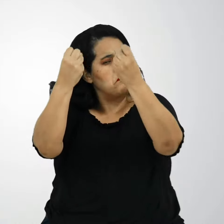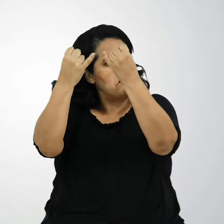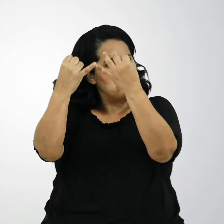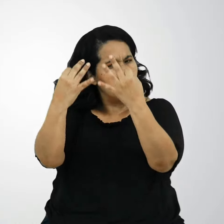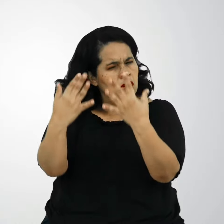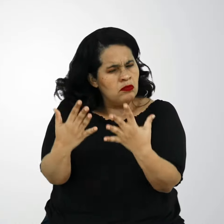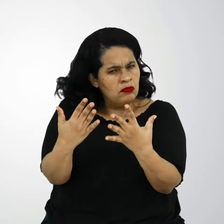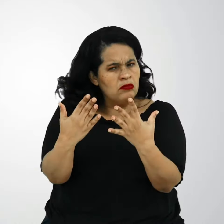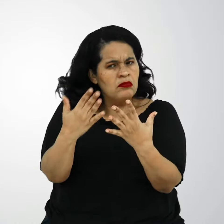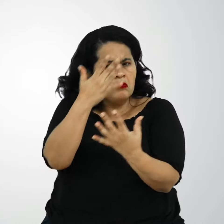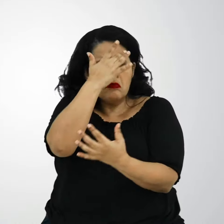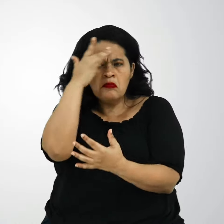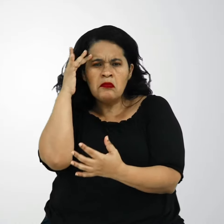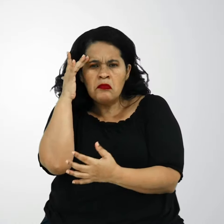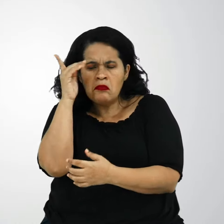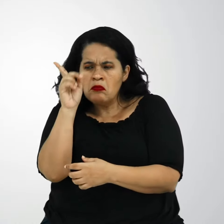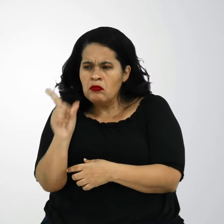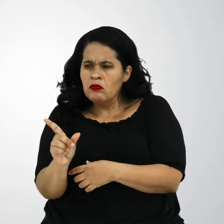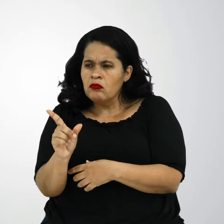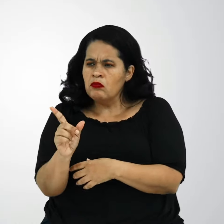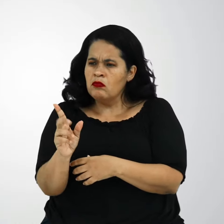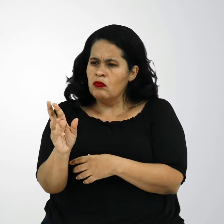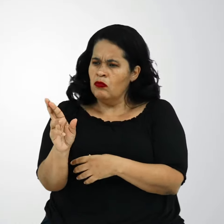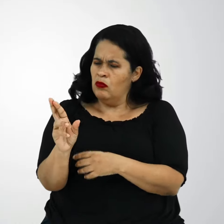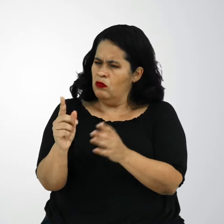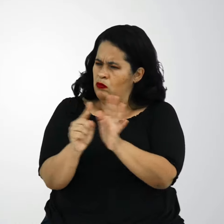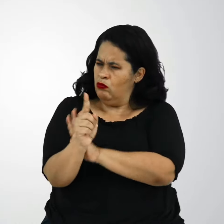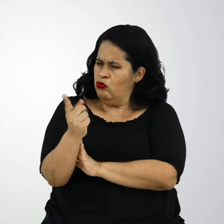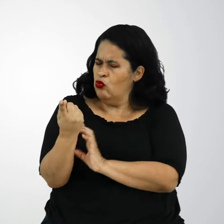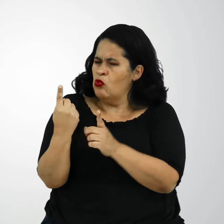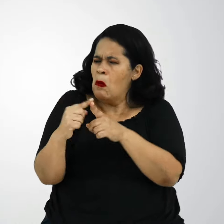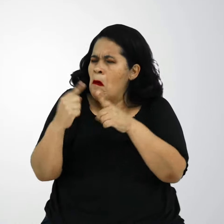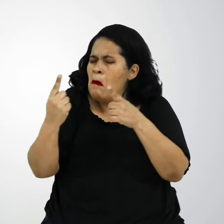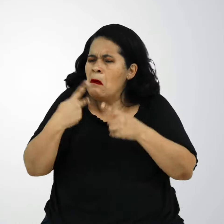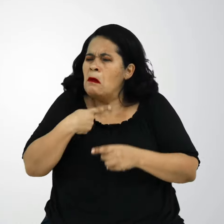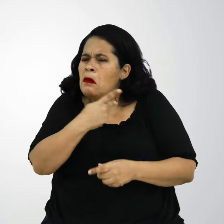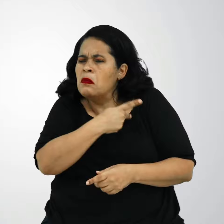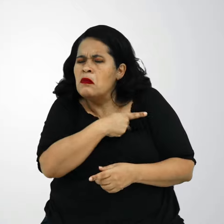pessoa, ela disse assim, mas pastor, não é muito